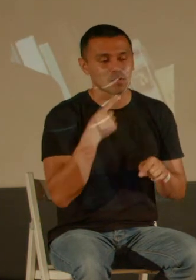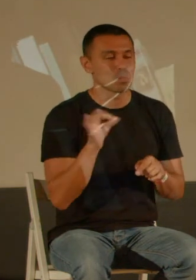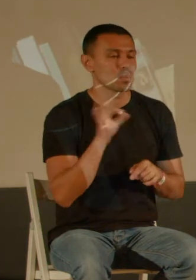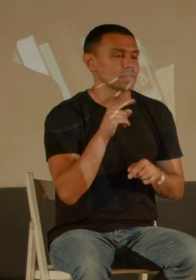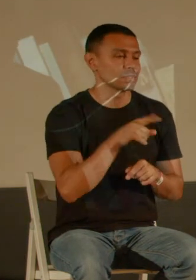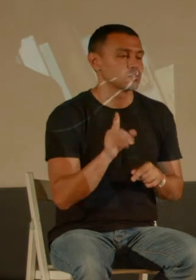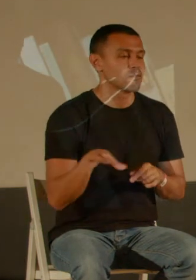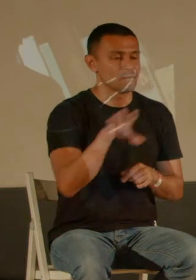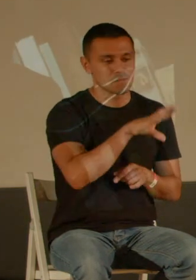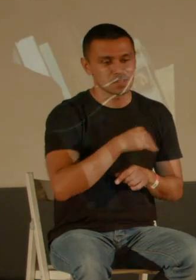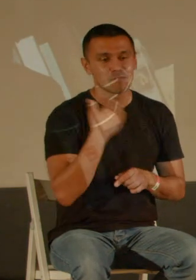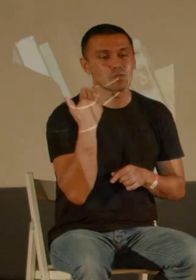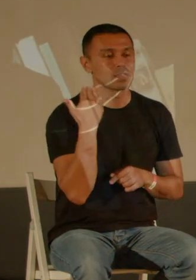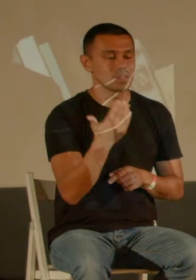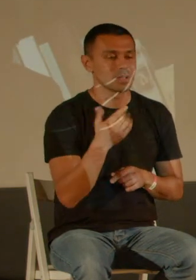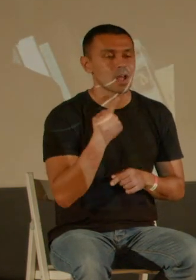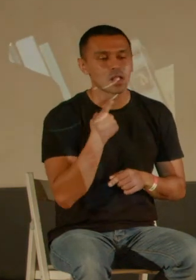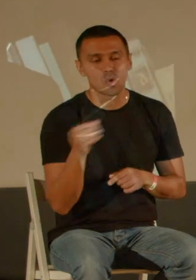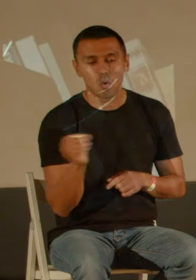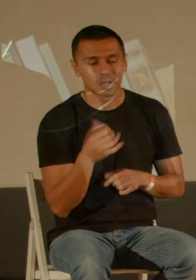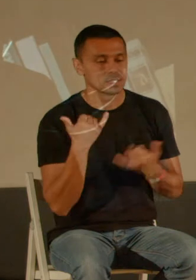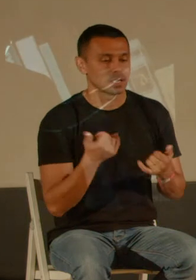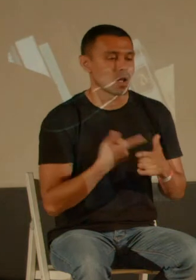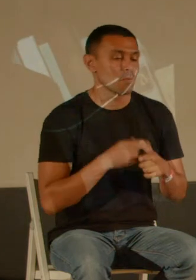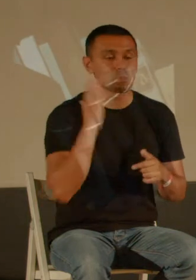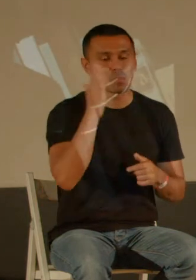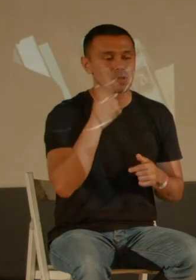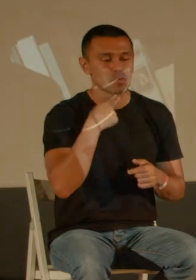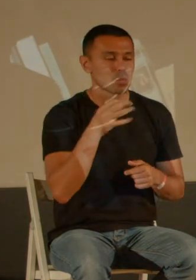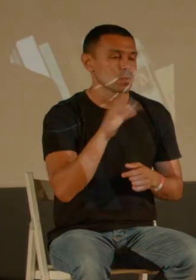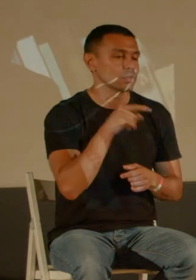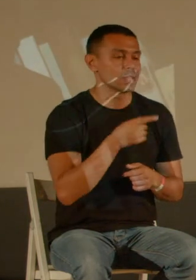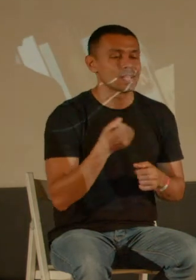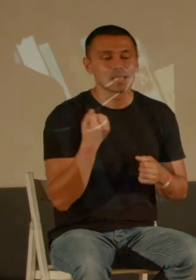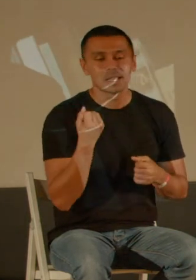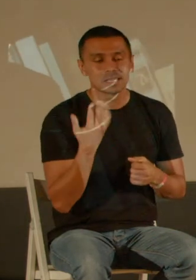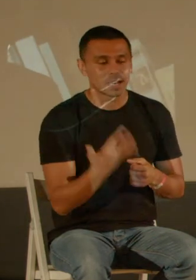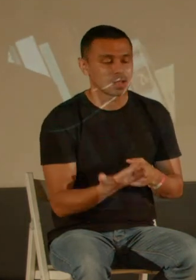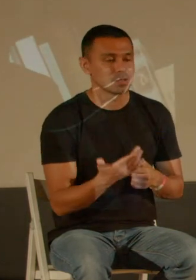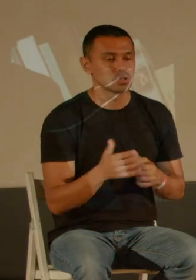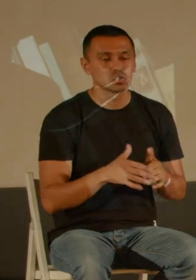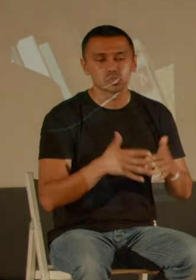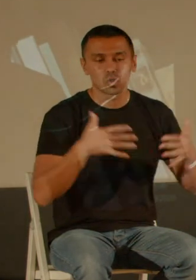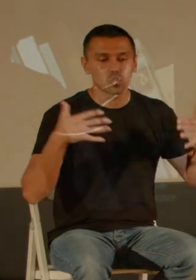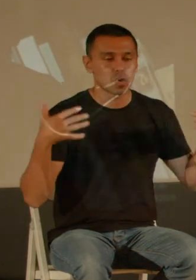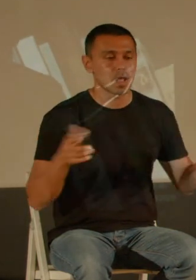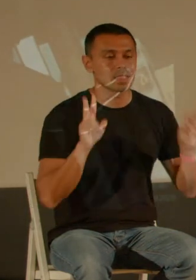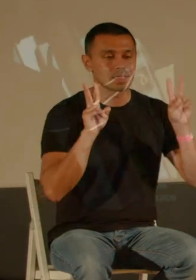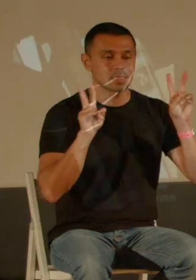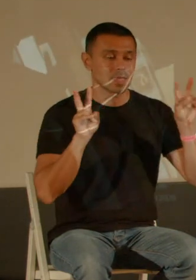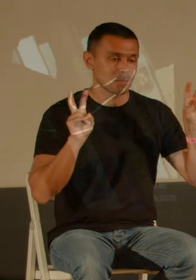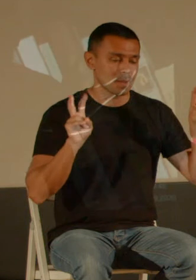те, що всі вони алкоголіки зараз або в майбутньому. Йдеться про те, що це настільки широка